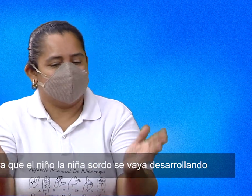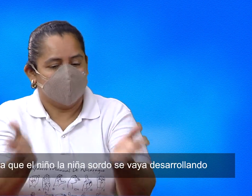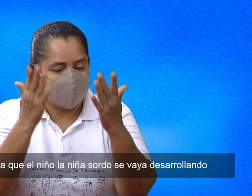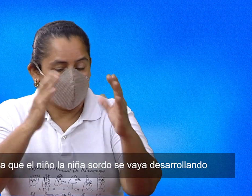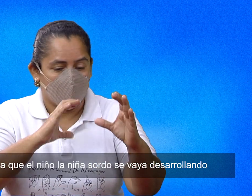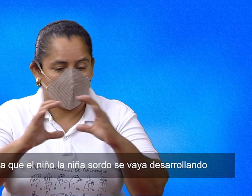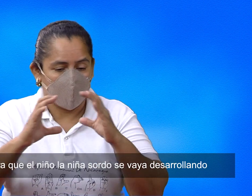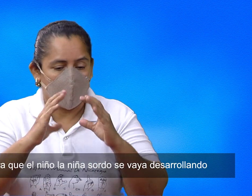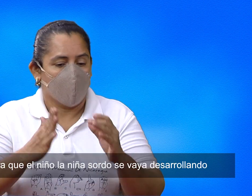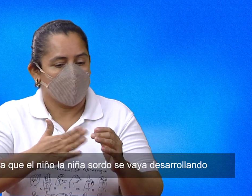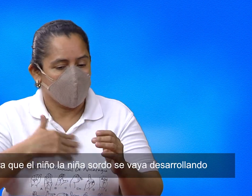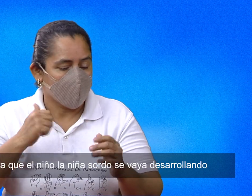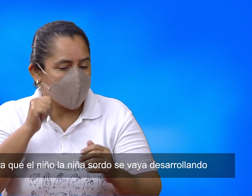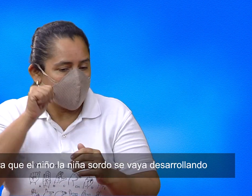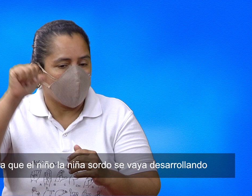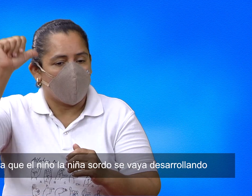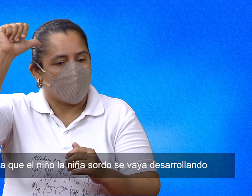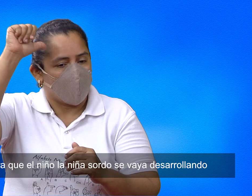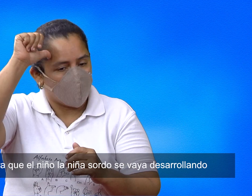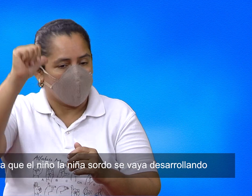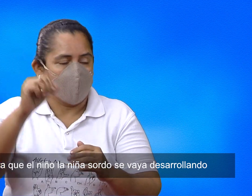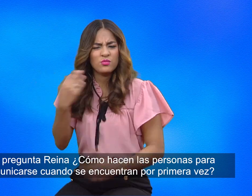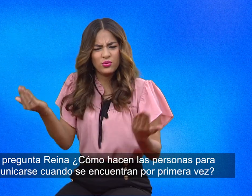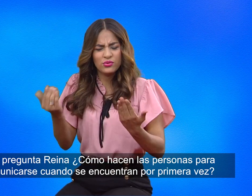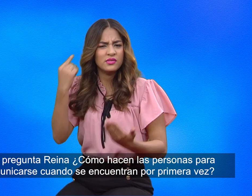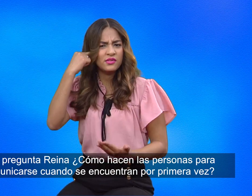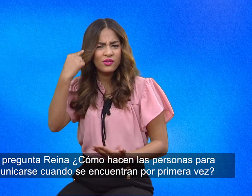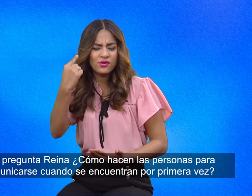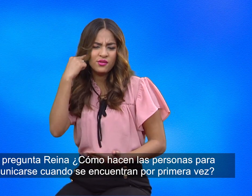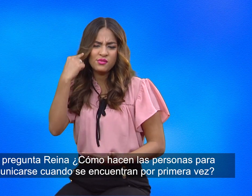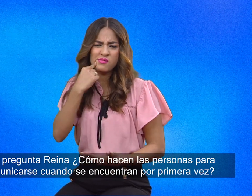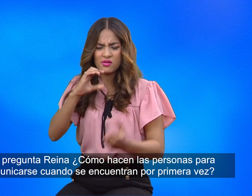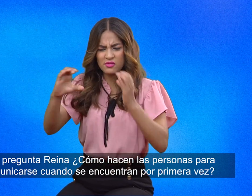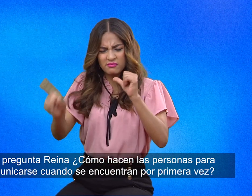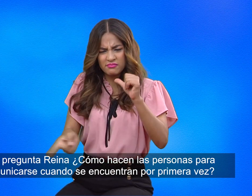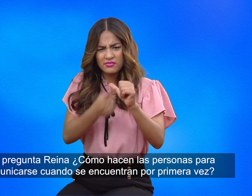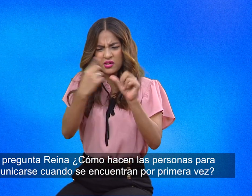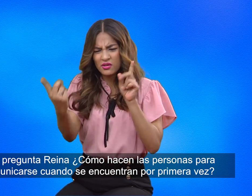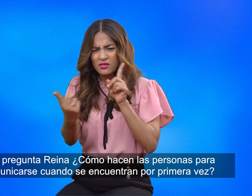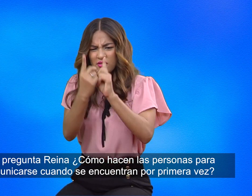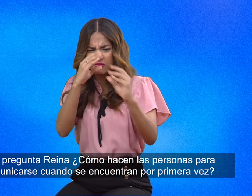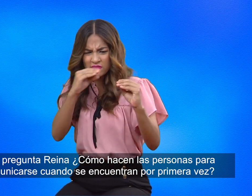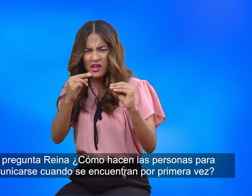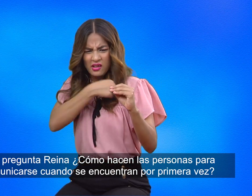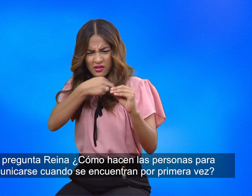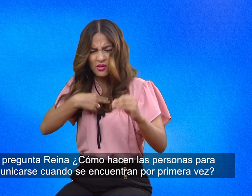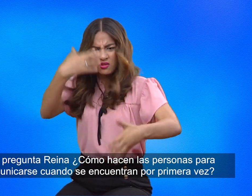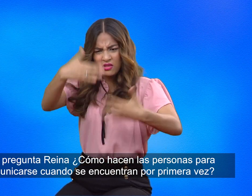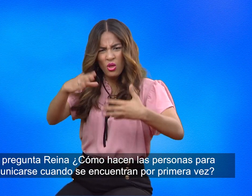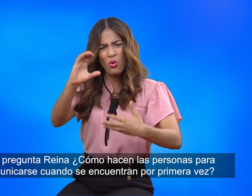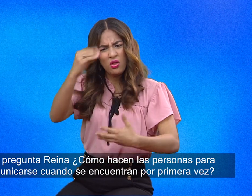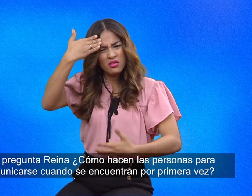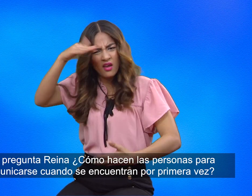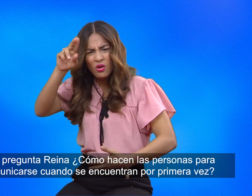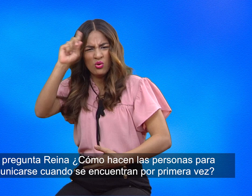que el niño o la niña sordo se vaya desarrollando. Una pregunta, Reina, ¿cómo hacen las personas para comunicarse cuando se encuentran por primera vez y no